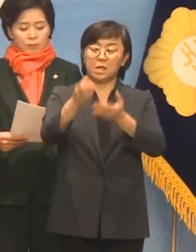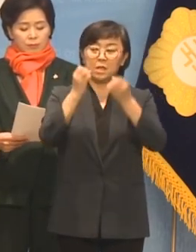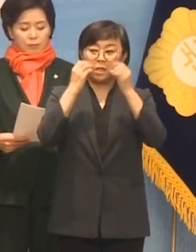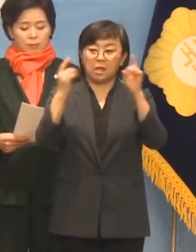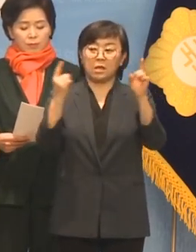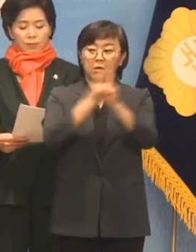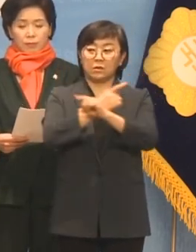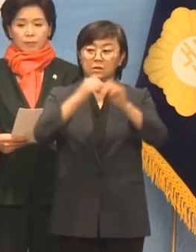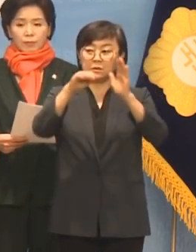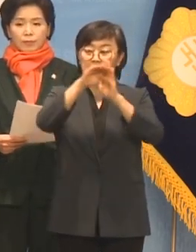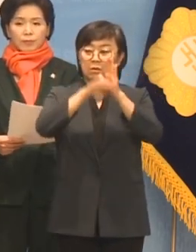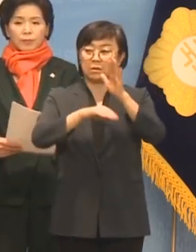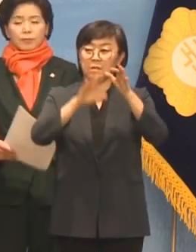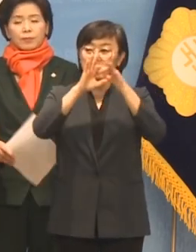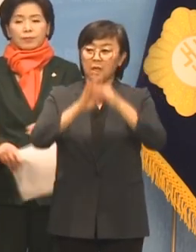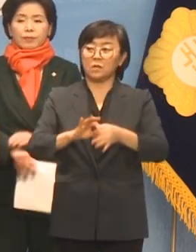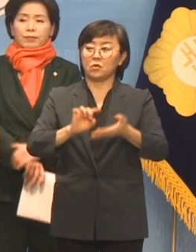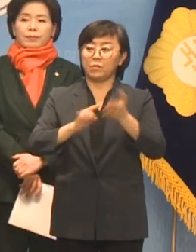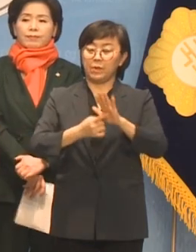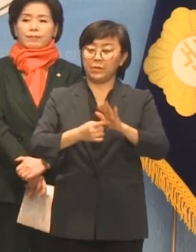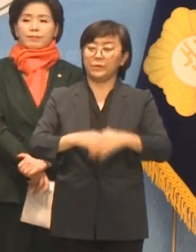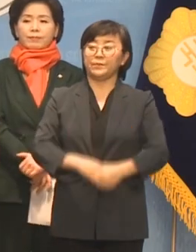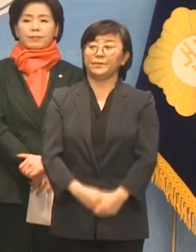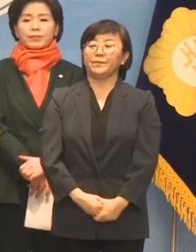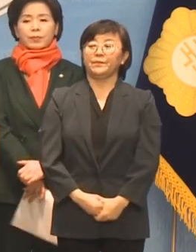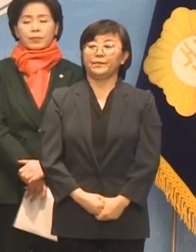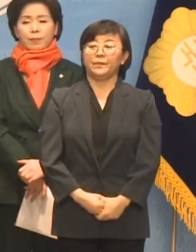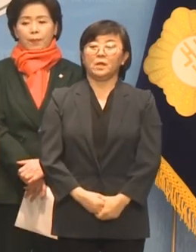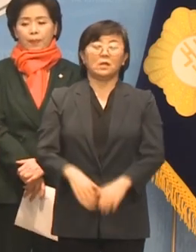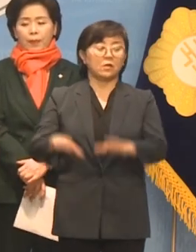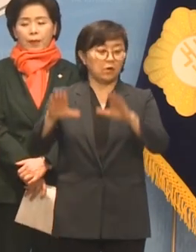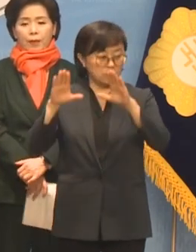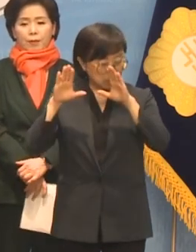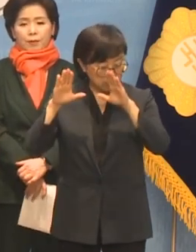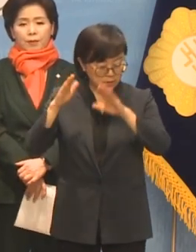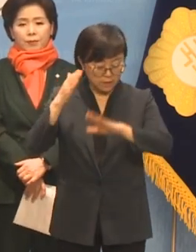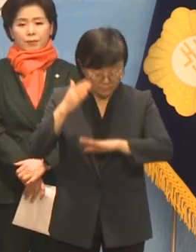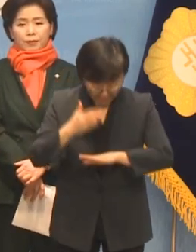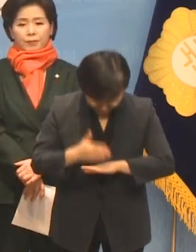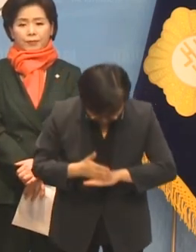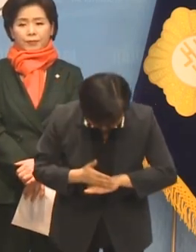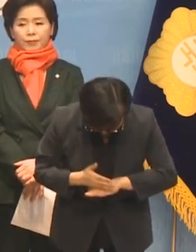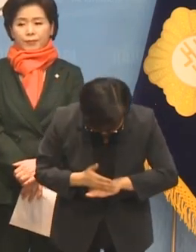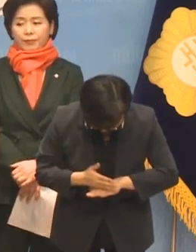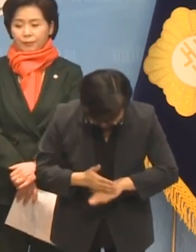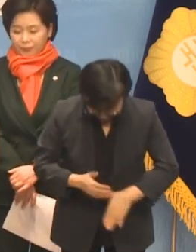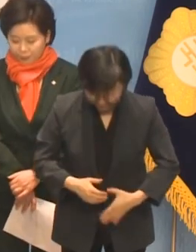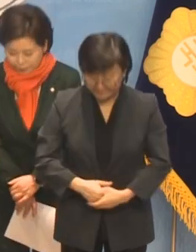개혁안을 꾸준히 내도록 하겠습니다. 경청해 주셔서 감사합니다.